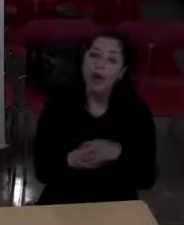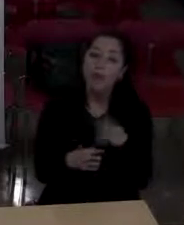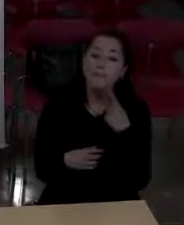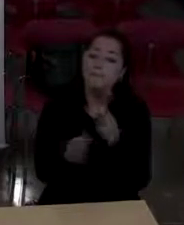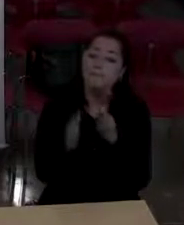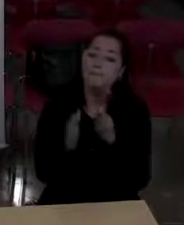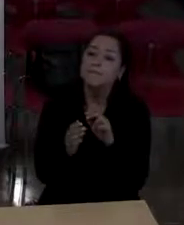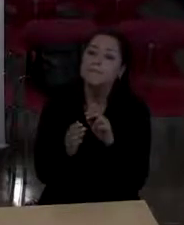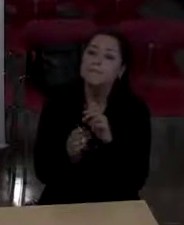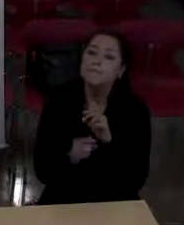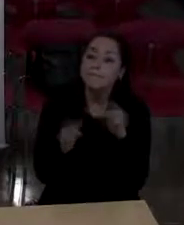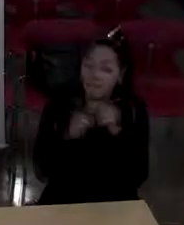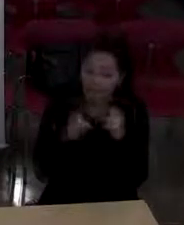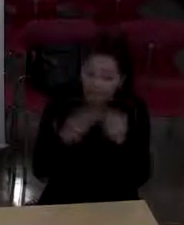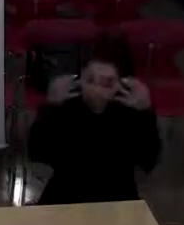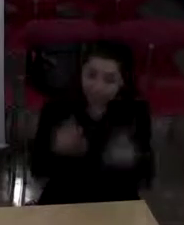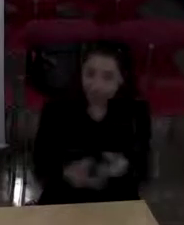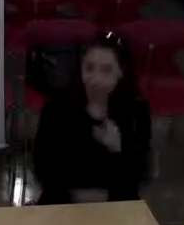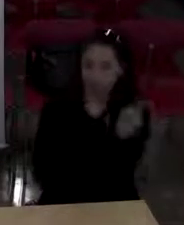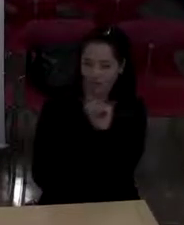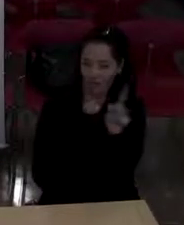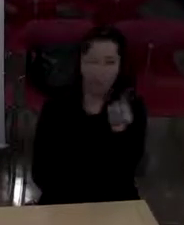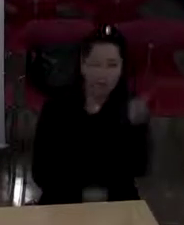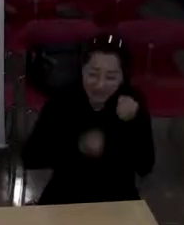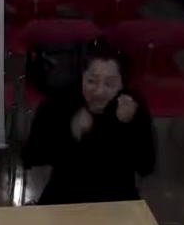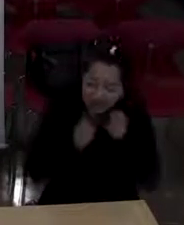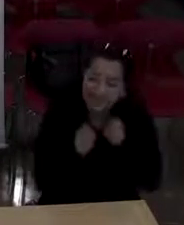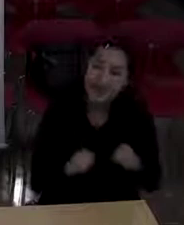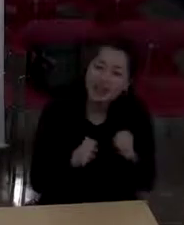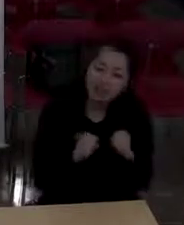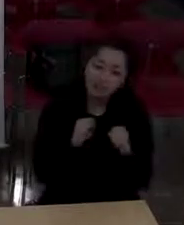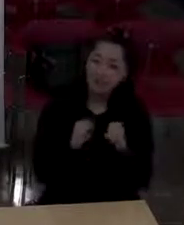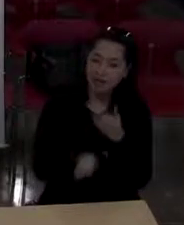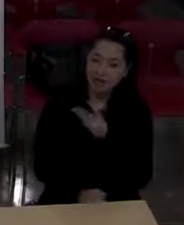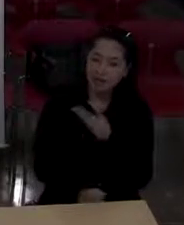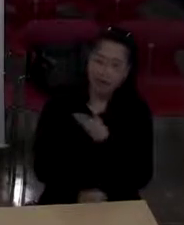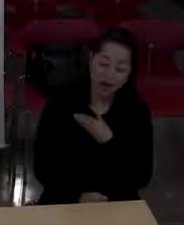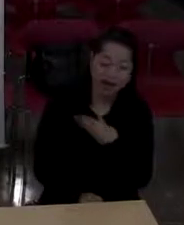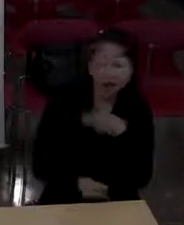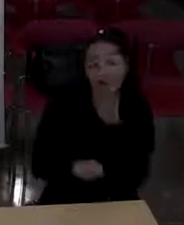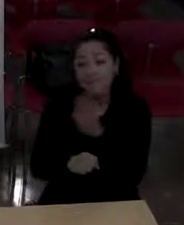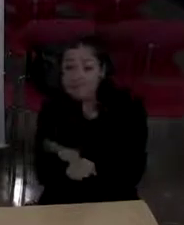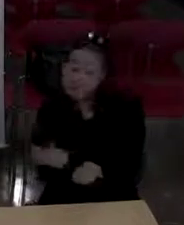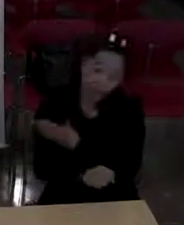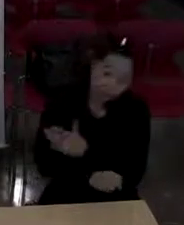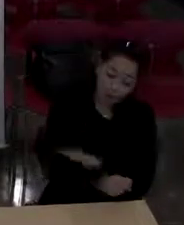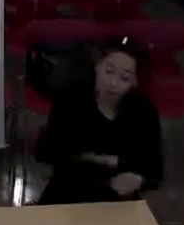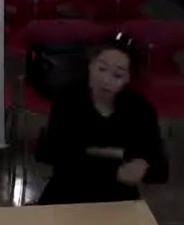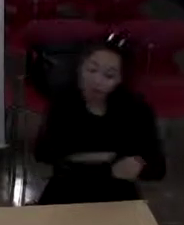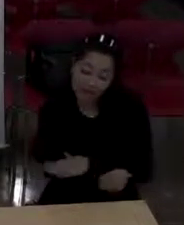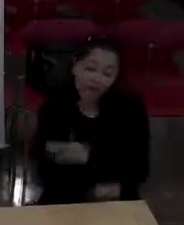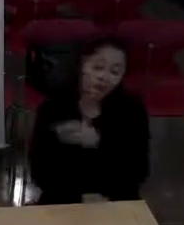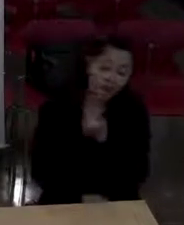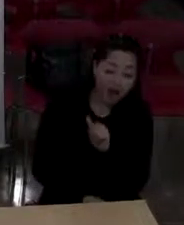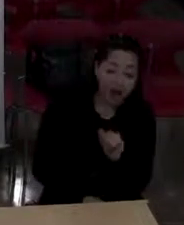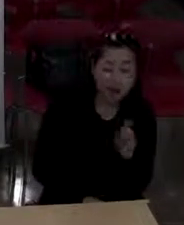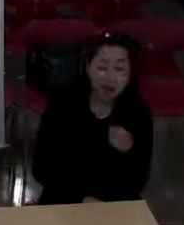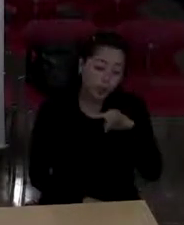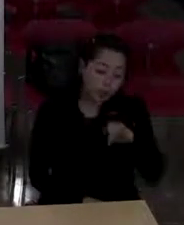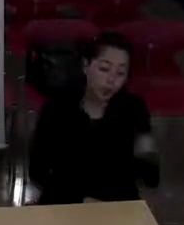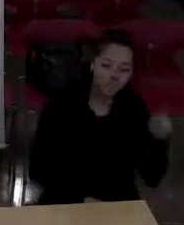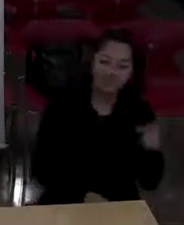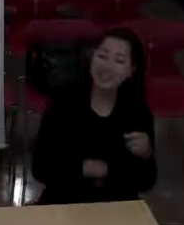vocalizaciones todavía, pero en todo caso trata de aproximarse a esos diálogos de la mamá con las melodías que hace con una sola vocalización. Entonces, con